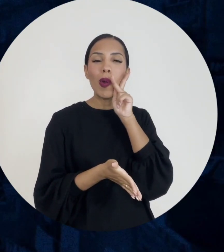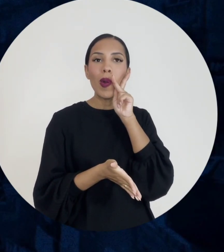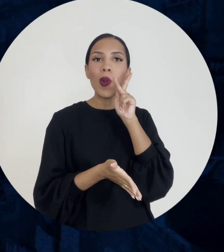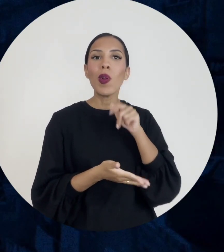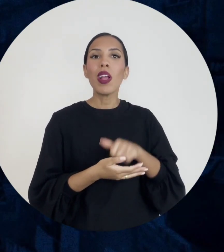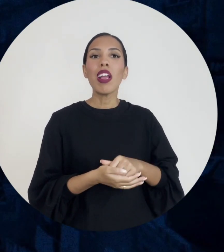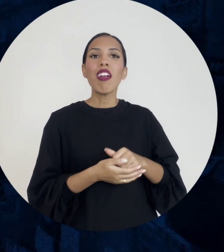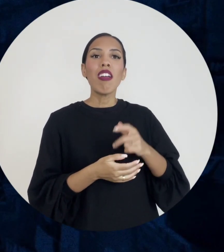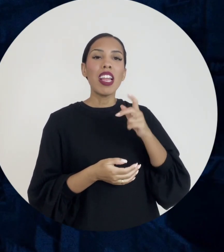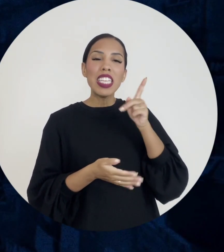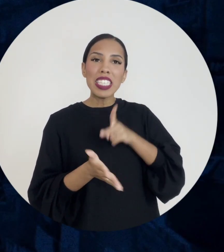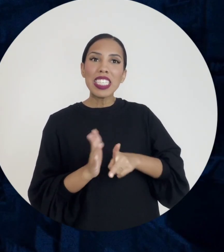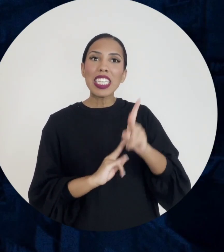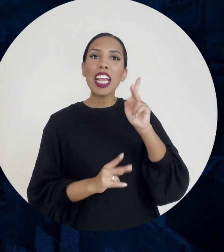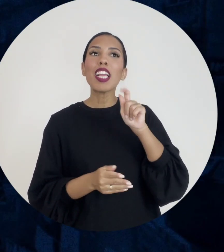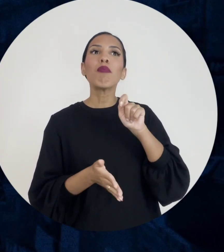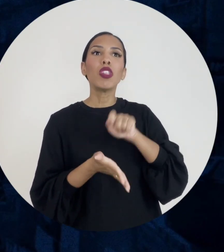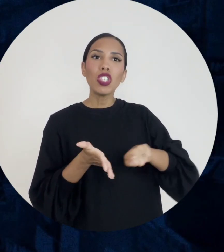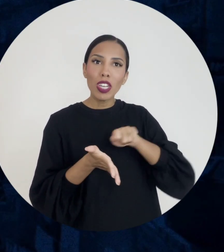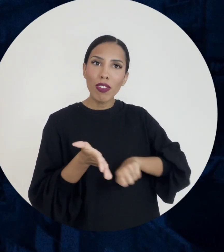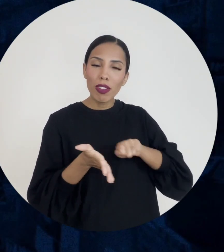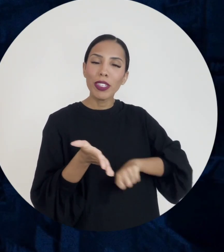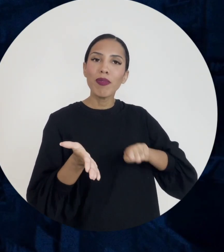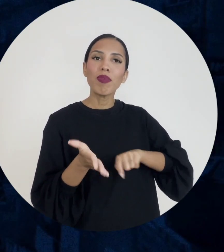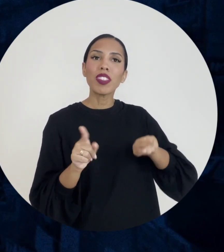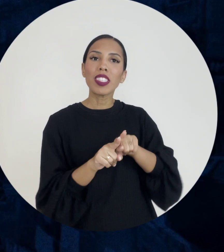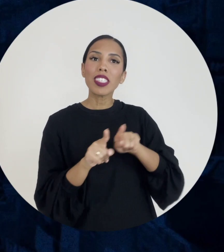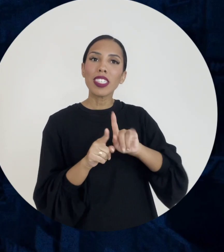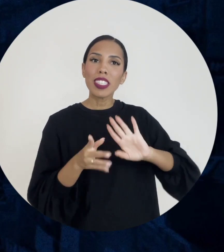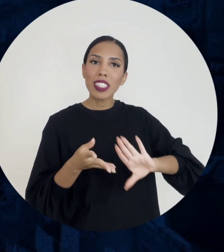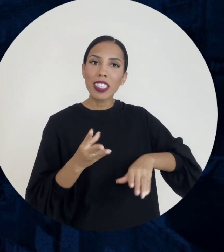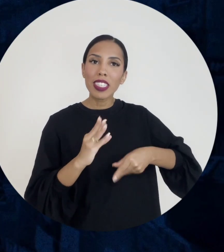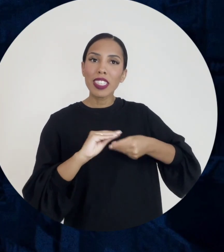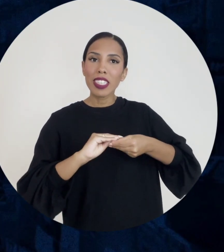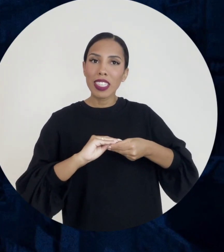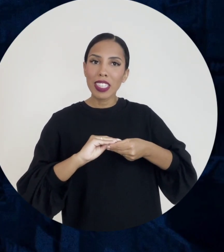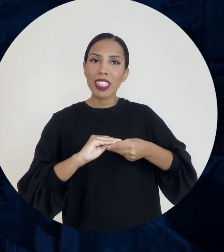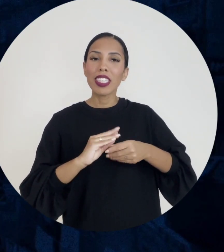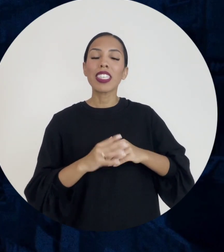esse cabeçalho, minha querida, eu escrevo essas mal traçadas linhas.